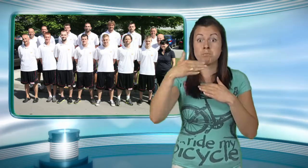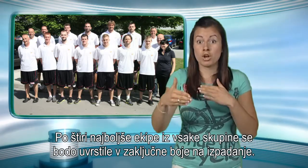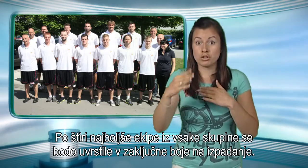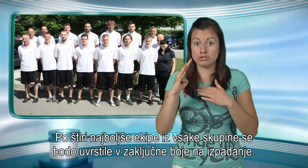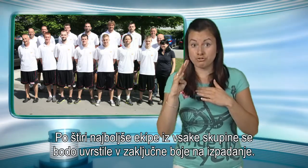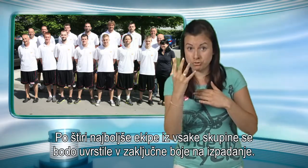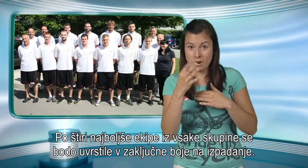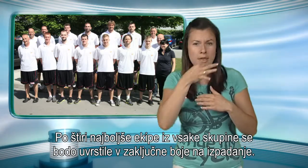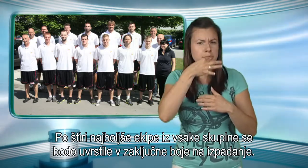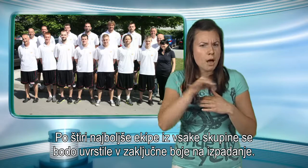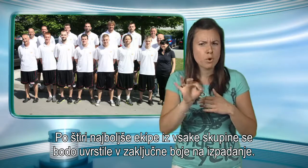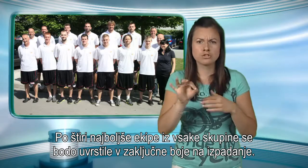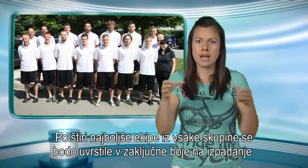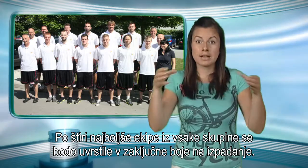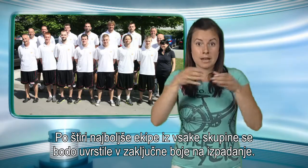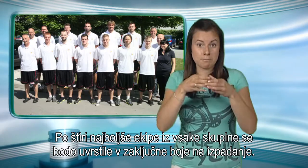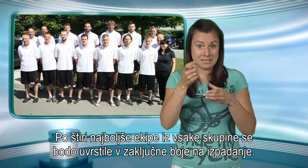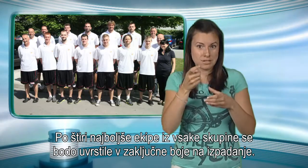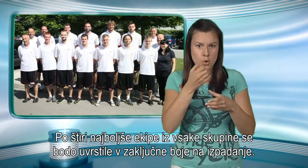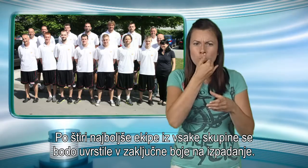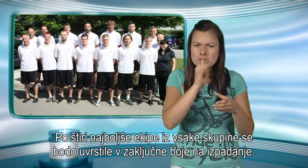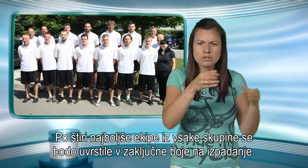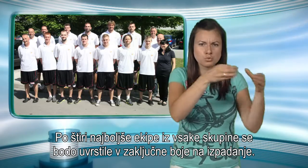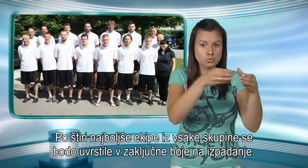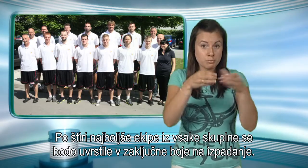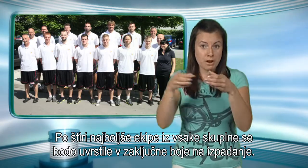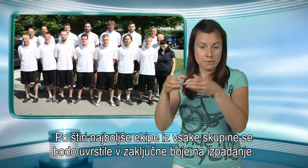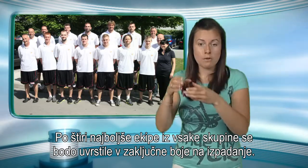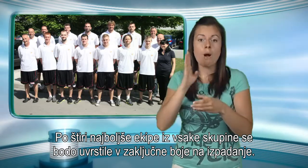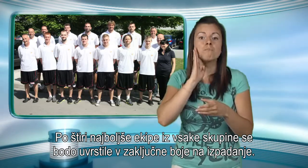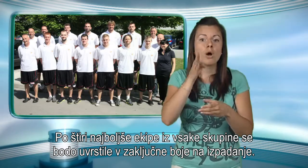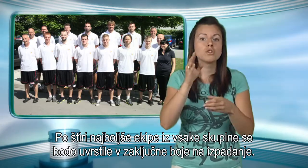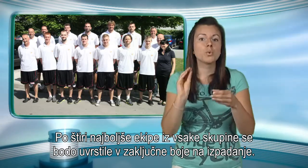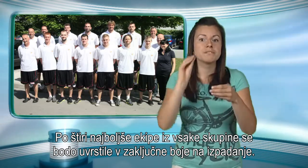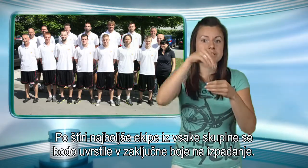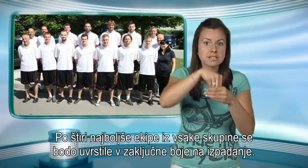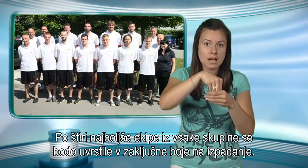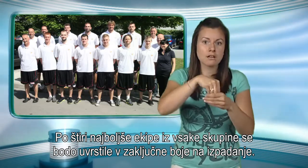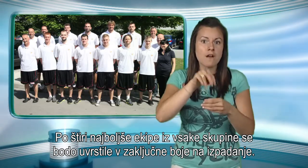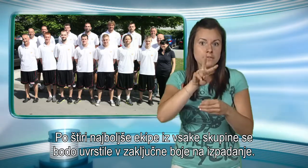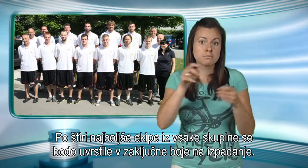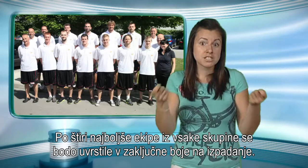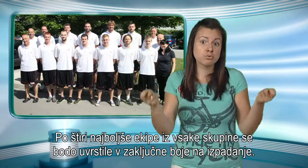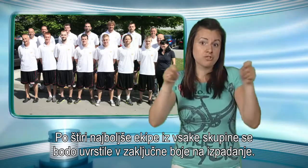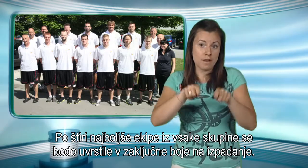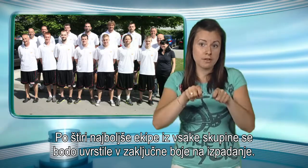Po 4 najboljše ekipe iz vsake skupine se bodo uvrstile v zaključne boje na izpadanje.